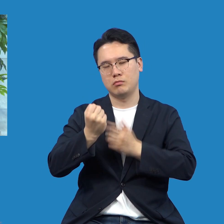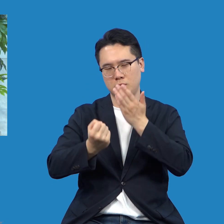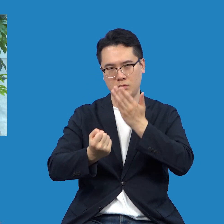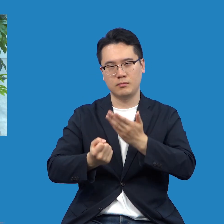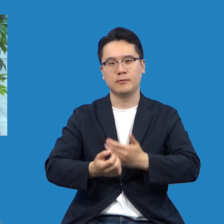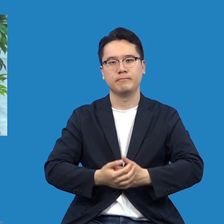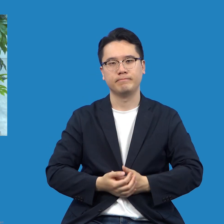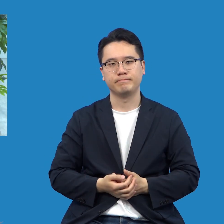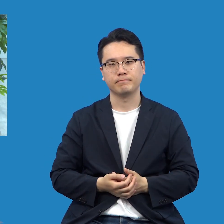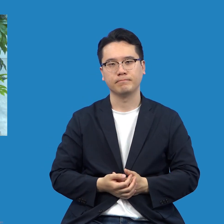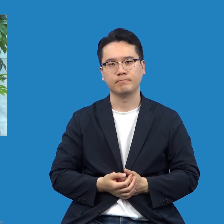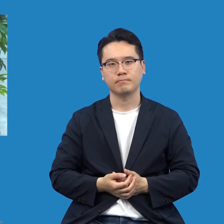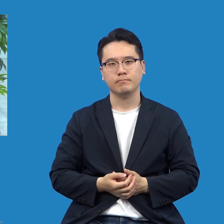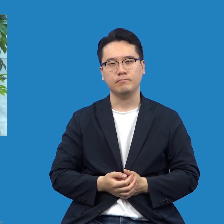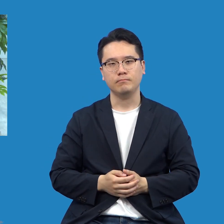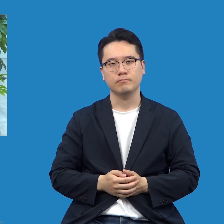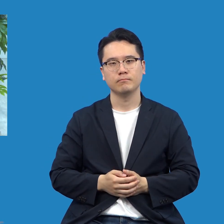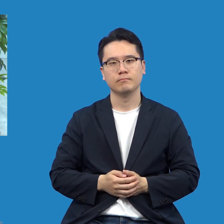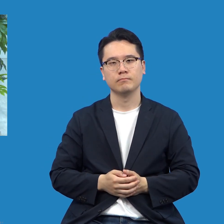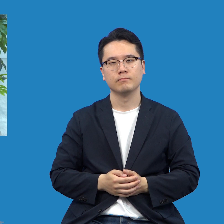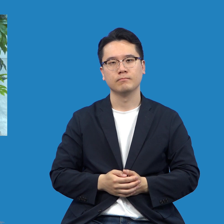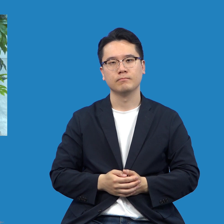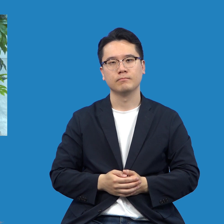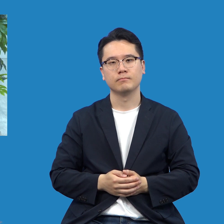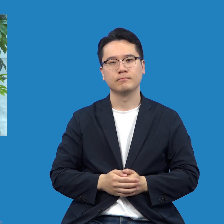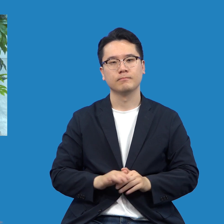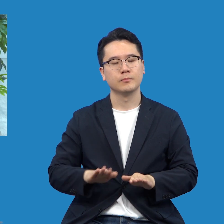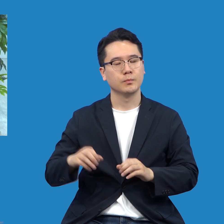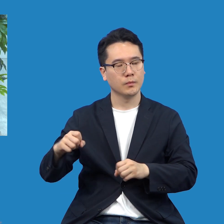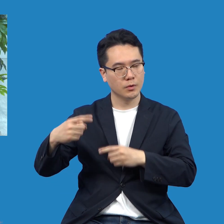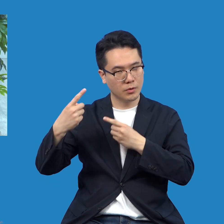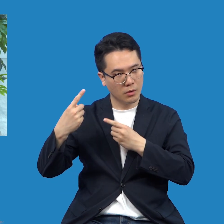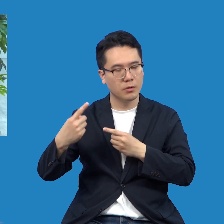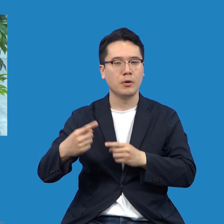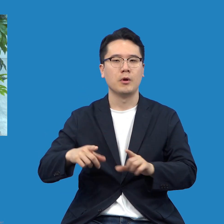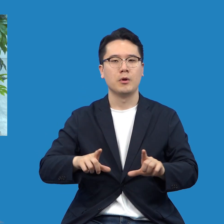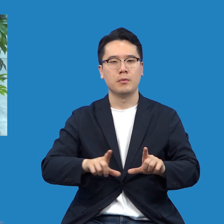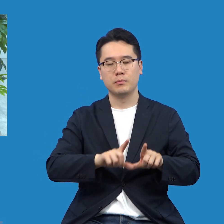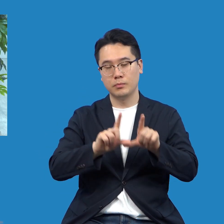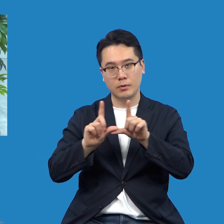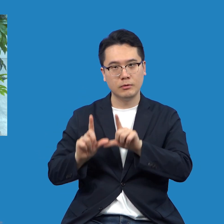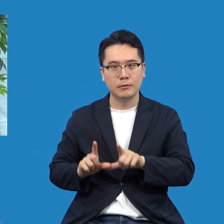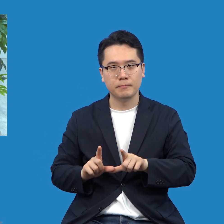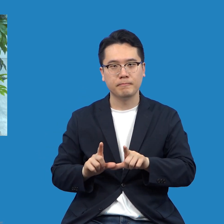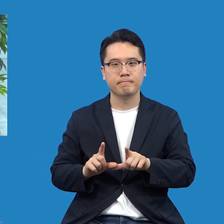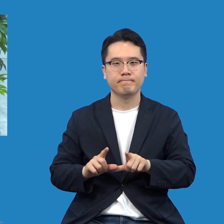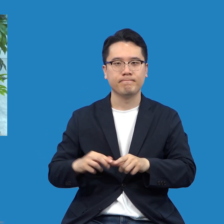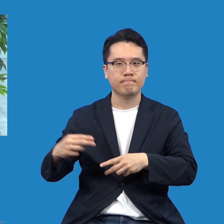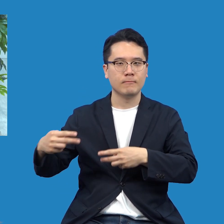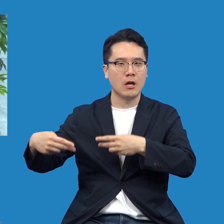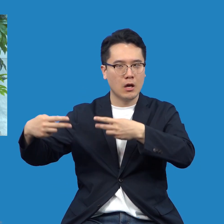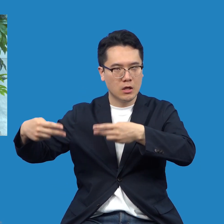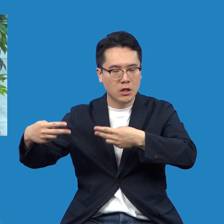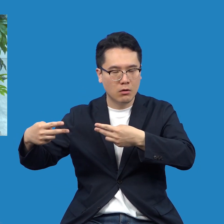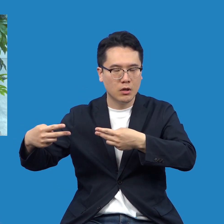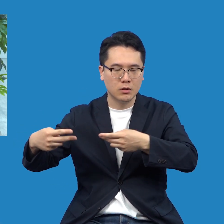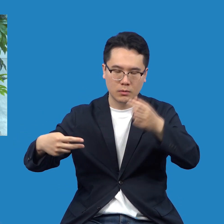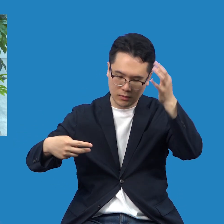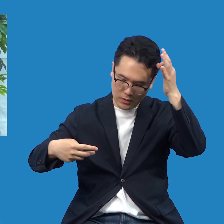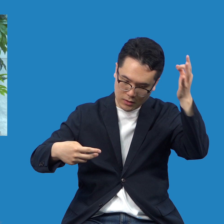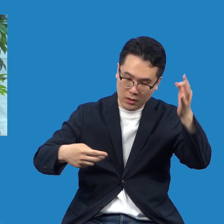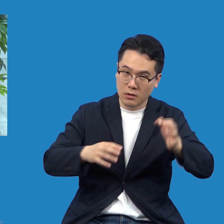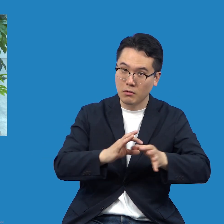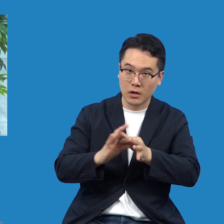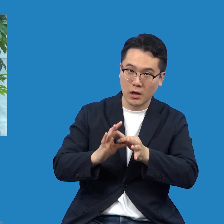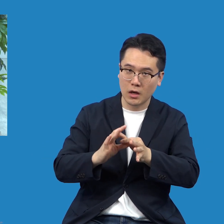오늘 설 명절을 보내면서 엘리야와 엘리사의 관계, 아하스야와 요람의 관계